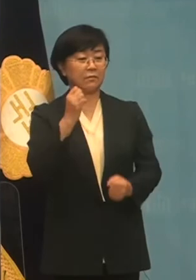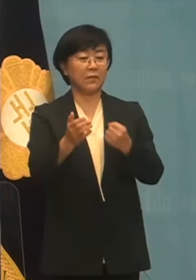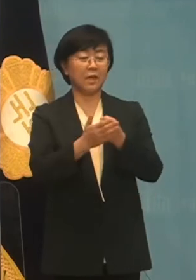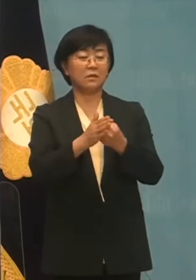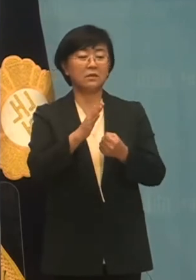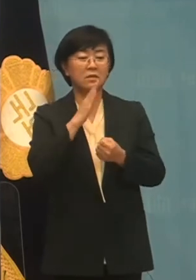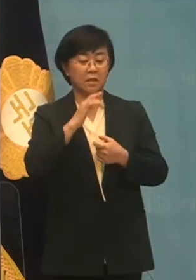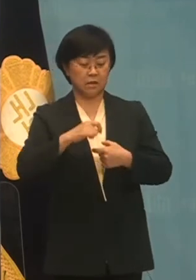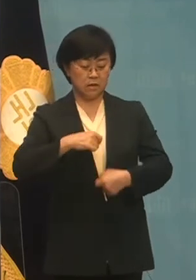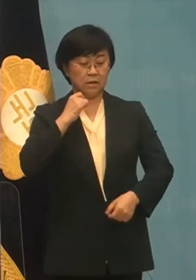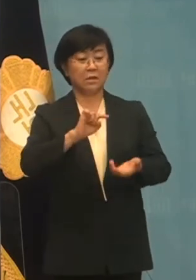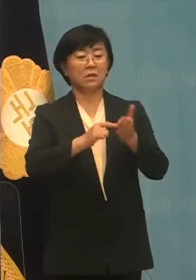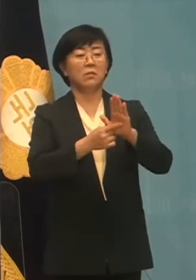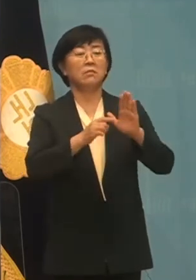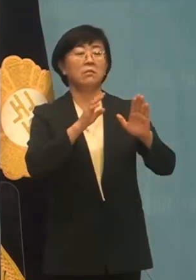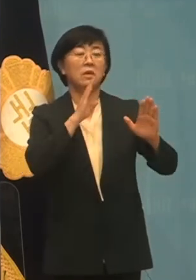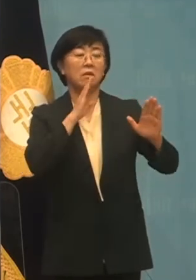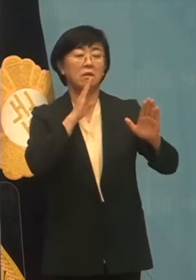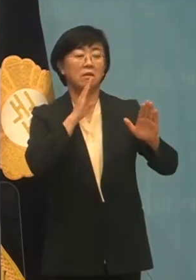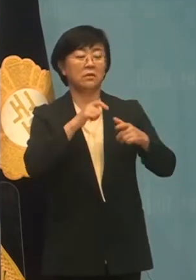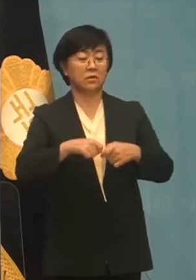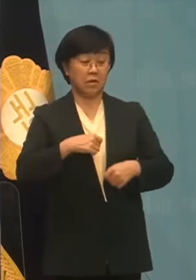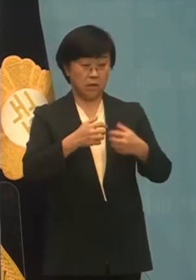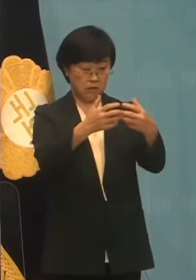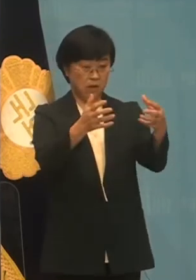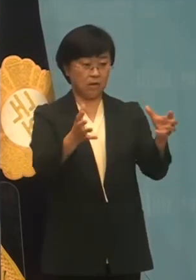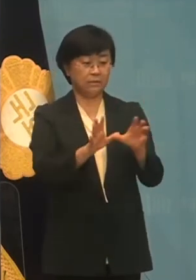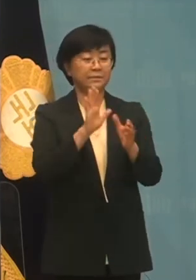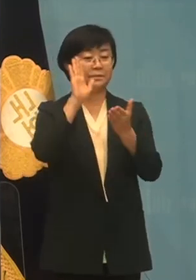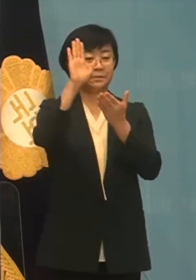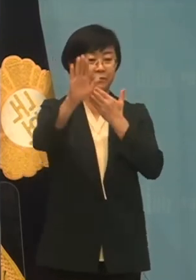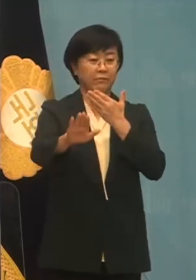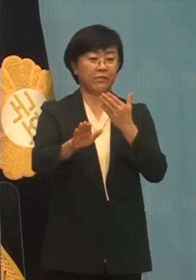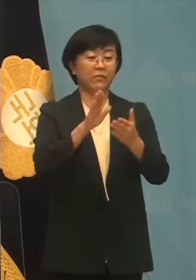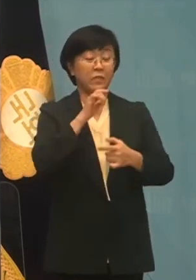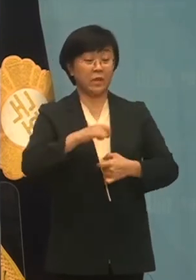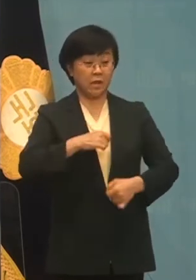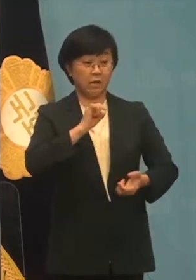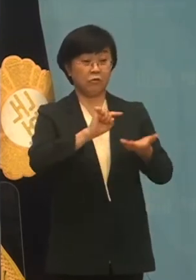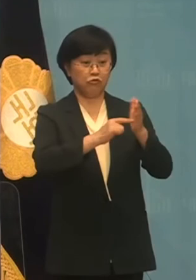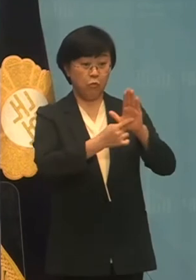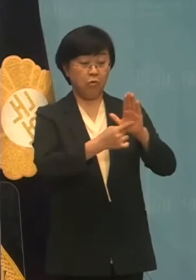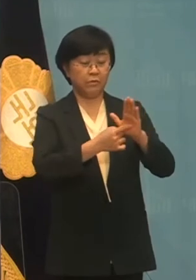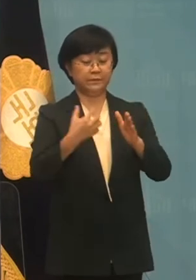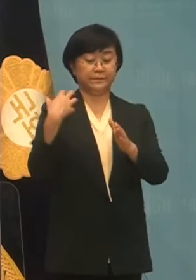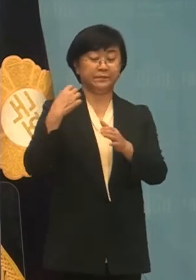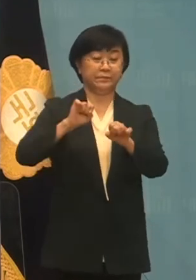중대한 진실이 드러난 오늘, 정의당은 향후 진상규명과